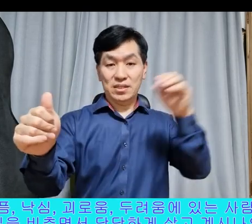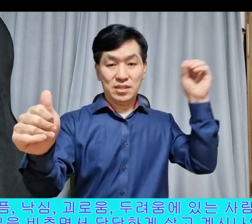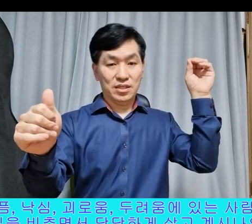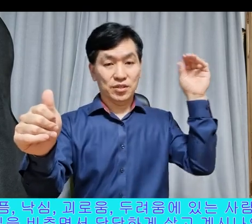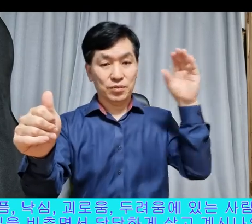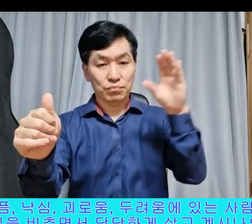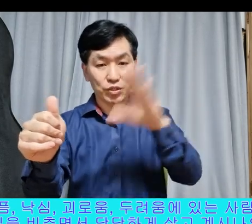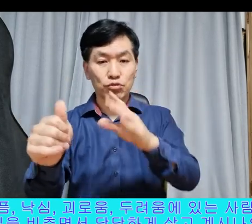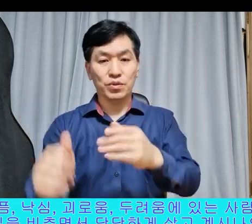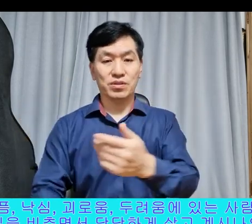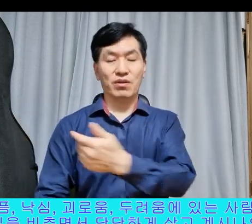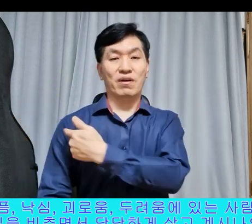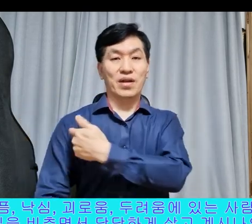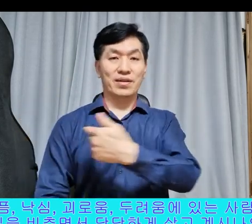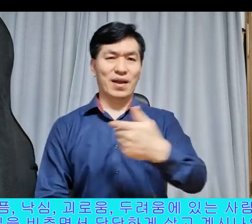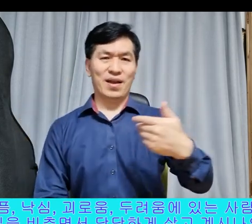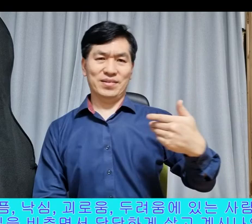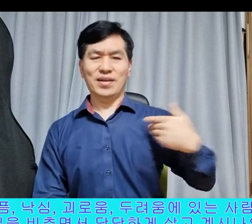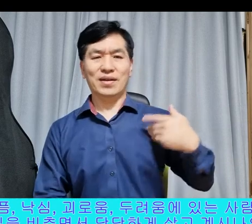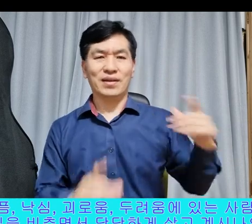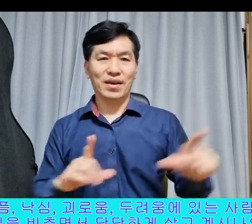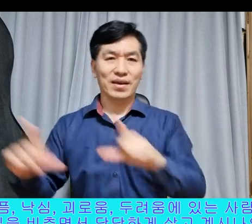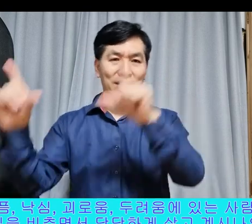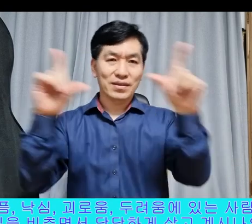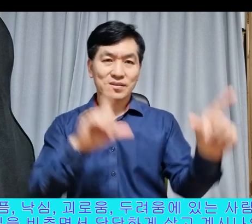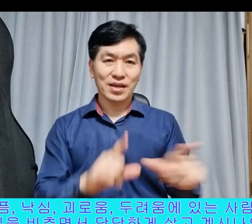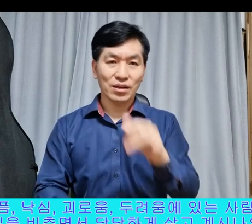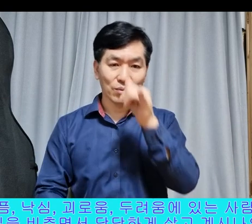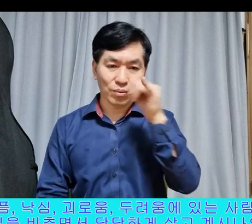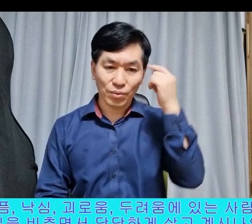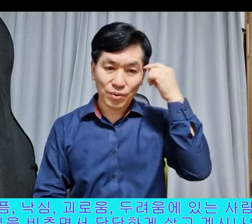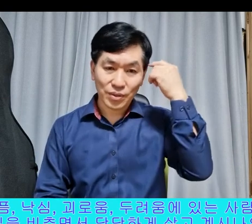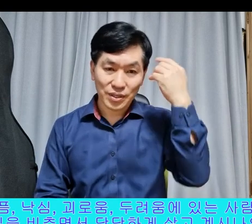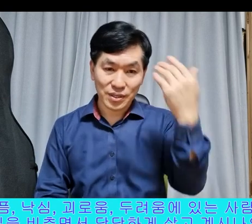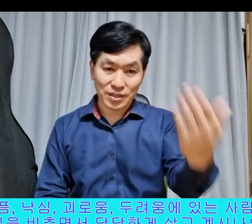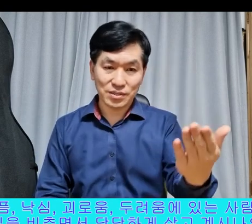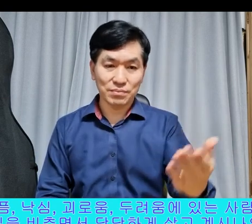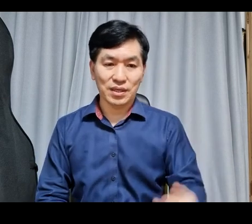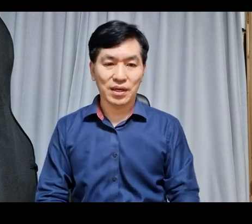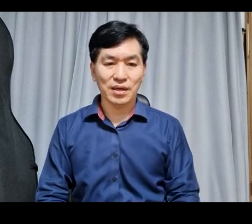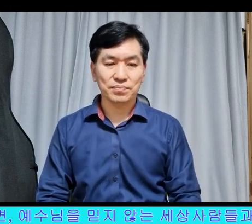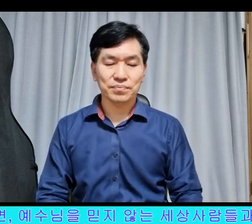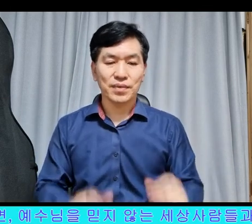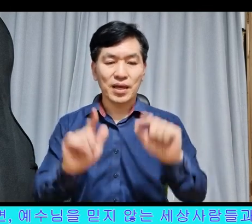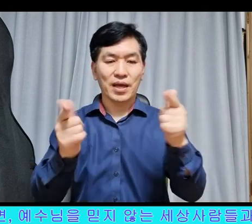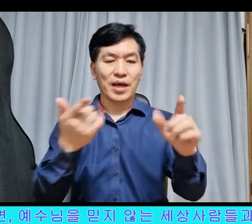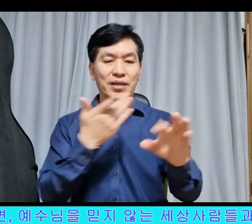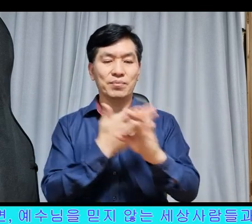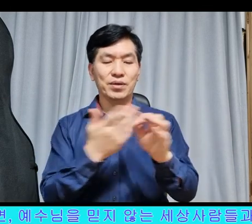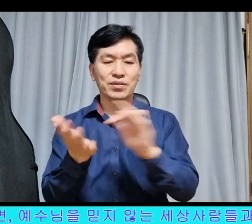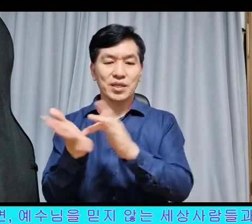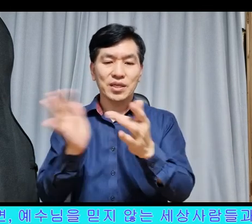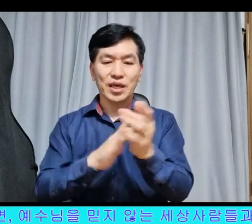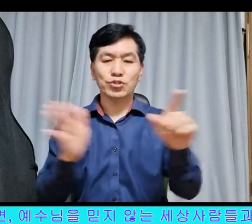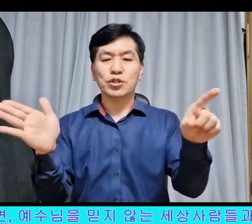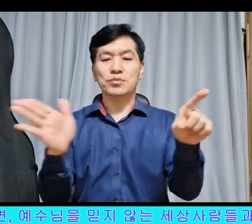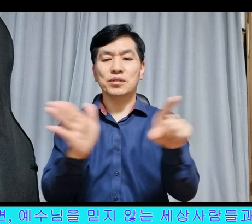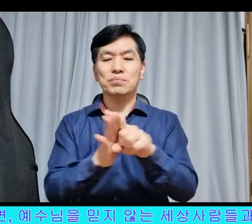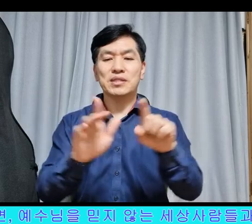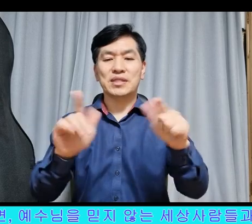빛을 비추면서 당당하게 살고 있습니까? 아니면 예수님을 믿지